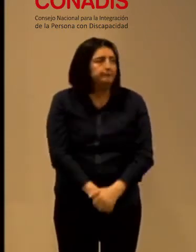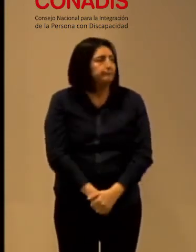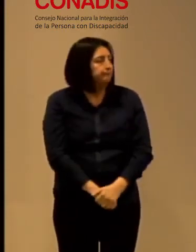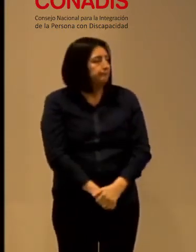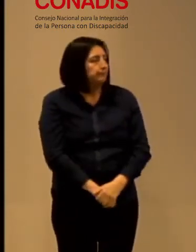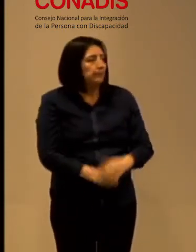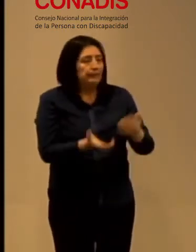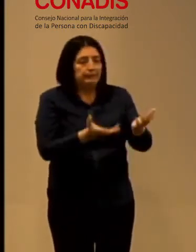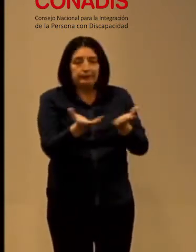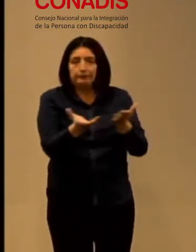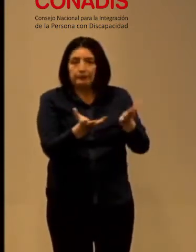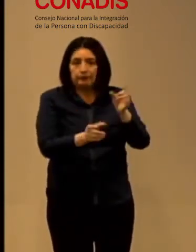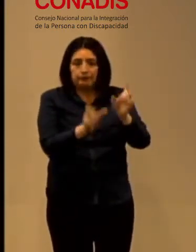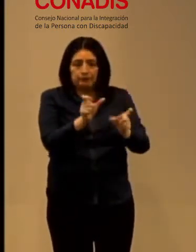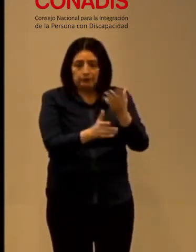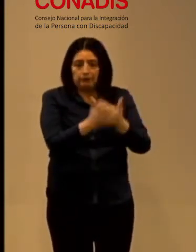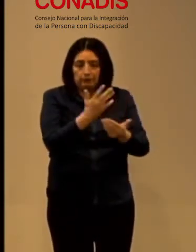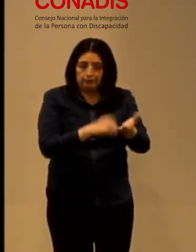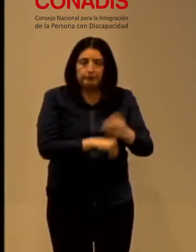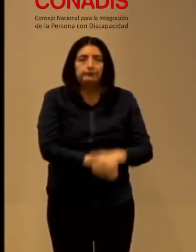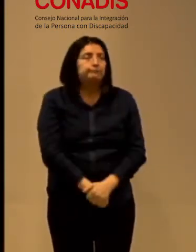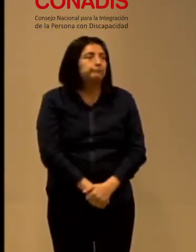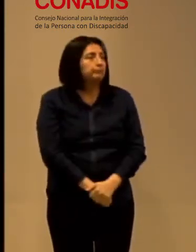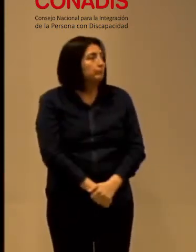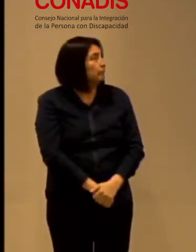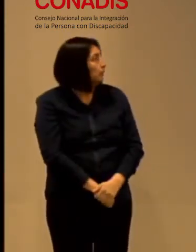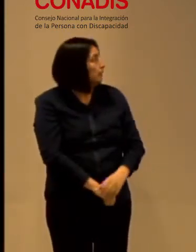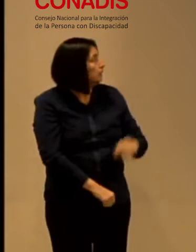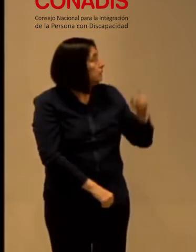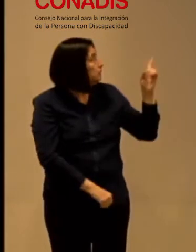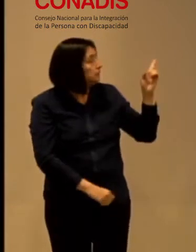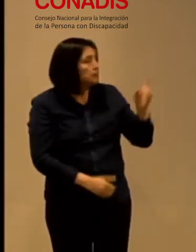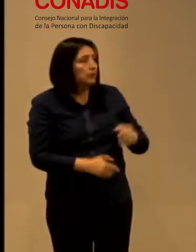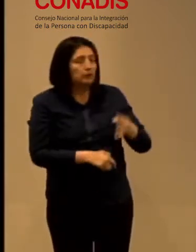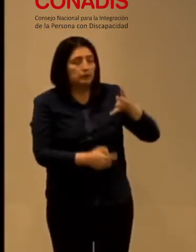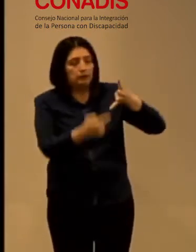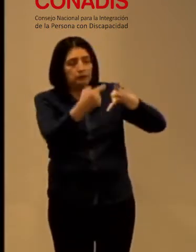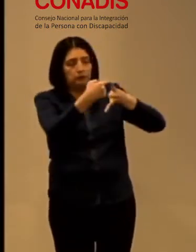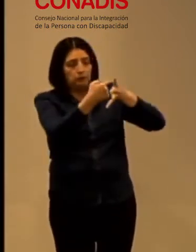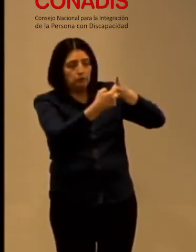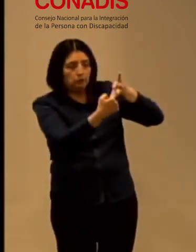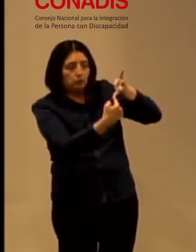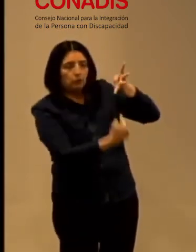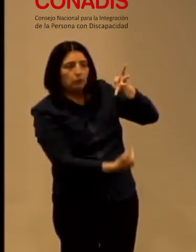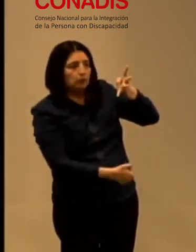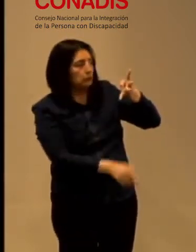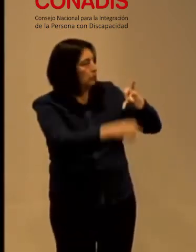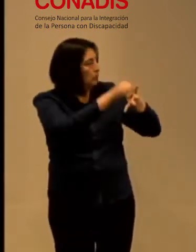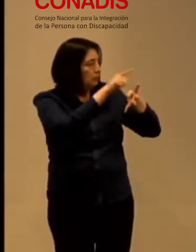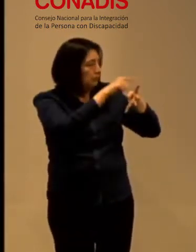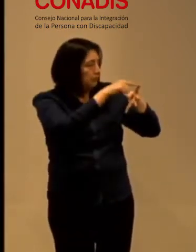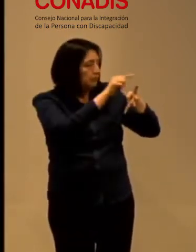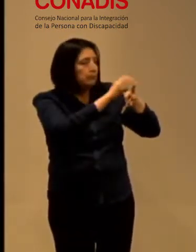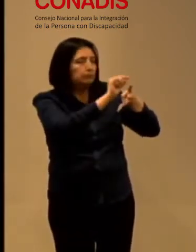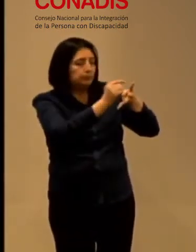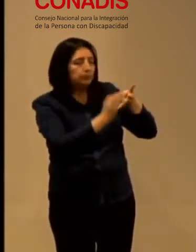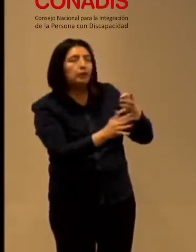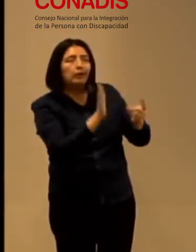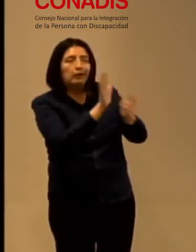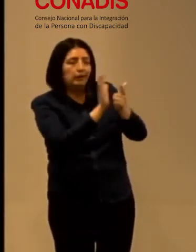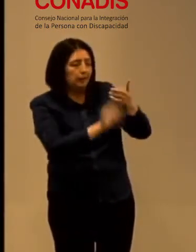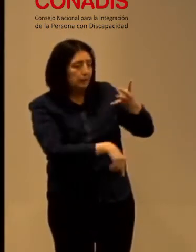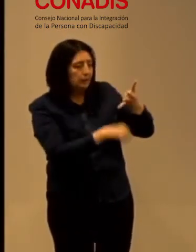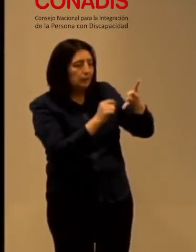la atención a la persona con discapacidad. Entonces, en el diseño de becas tenemos 4 aristas: diseño, normatividad,